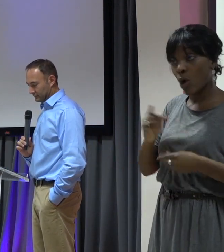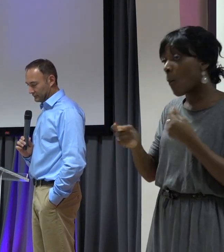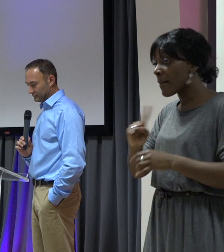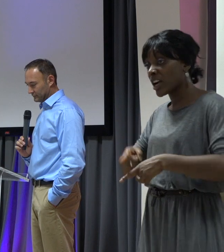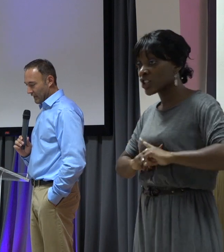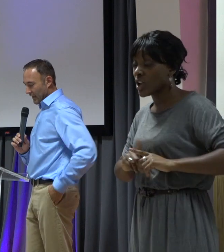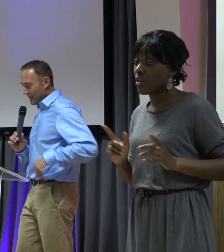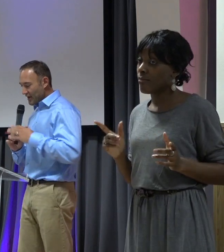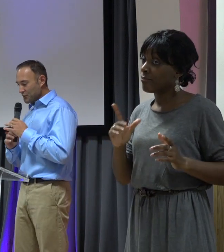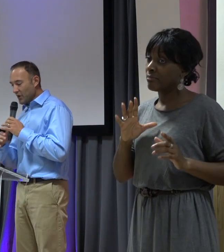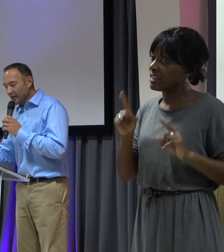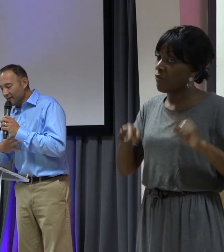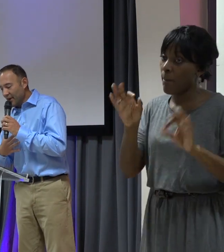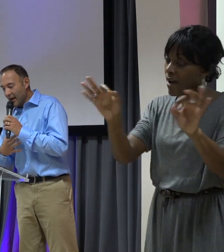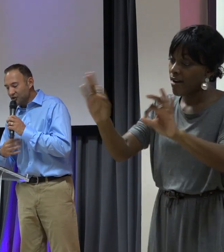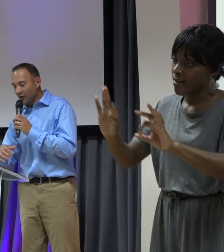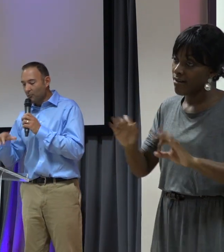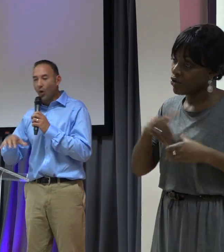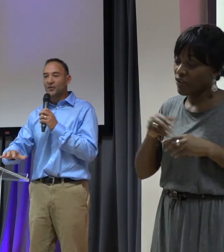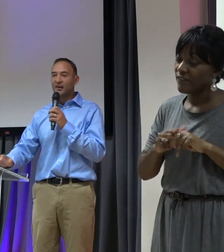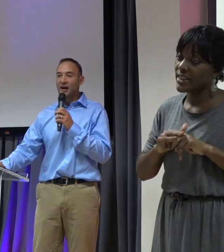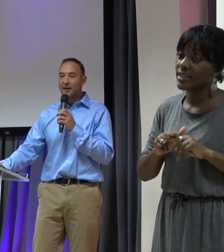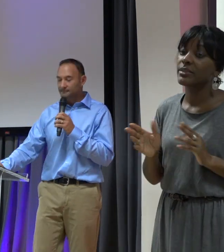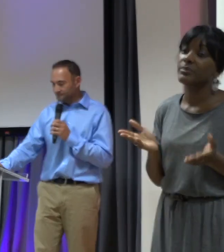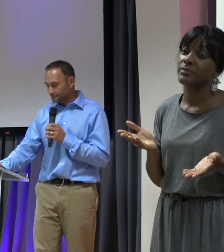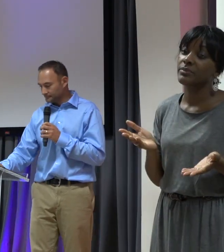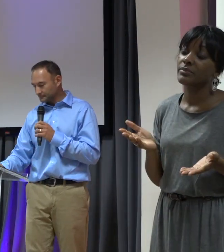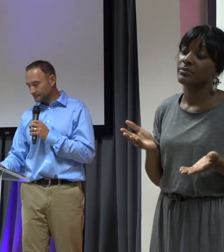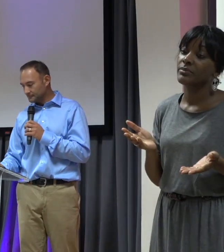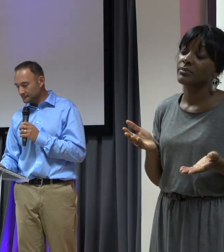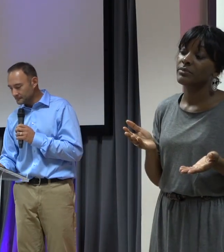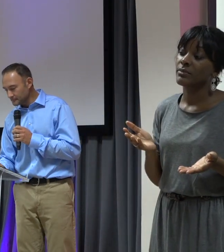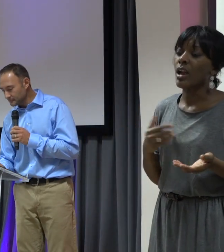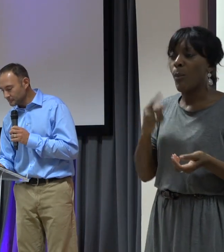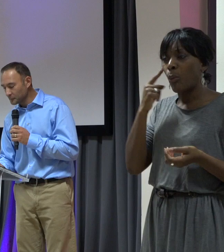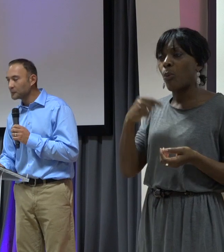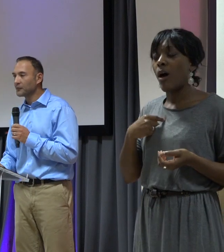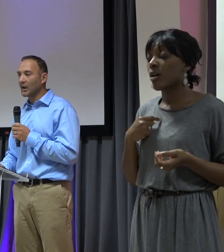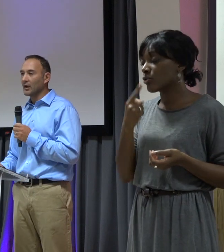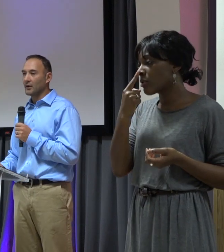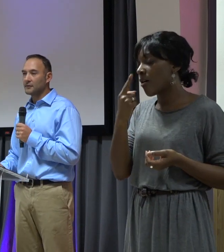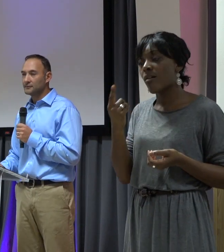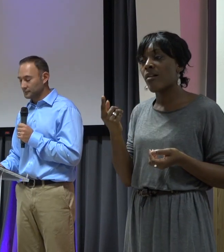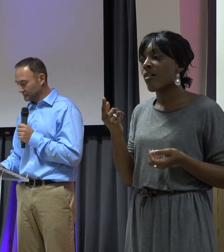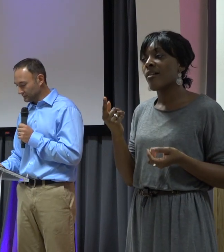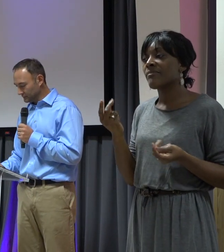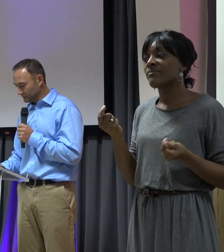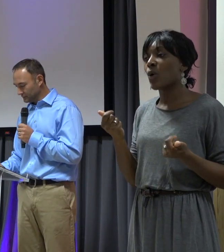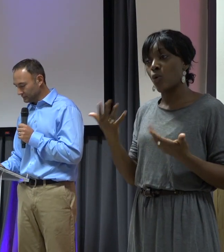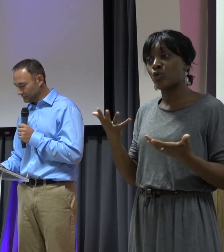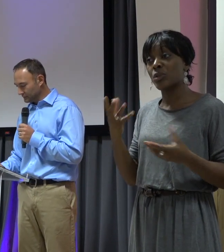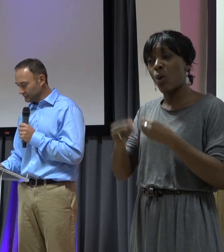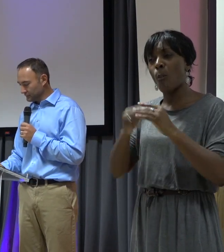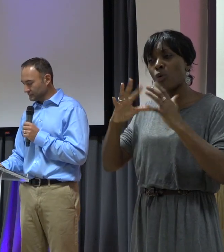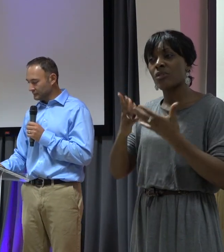nous aux États-Unis. And thus we live in an age of moral decline. Et je crois qu'on vit dans un âge où